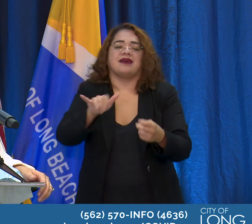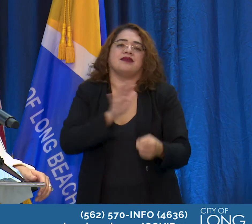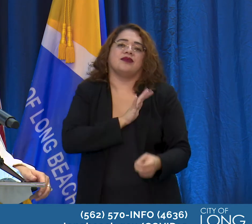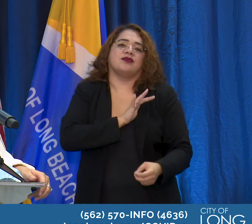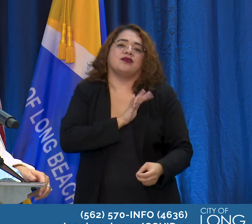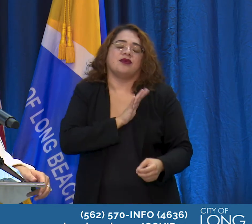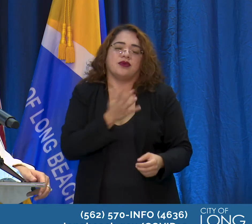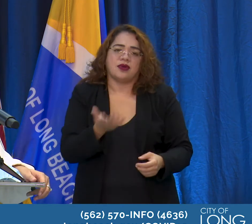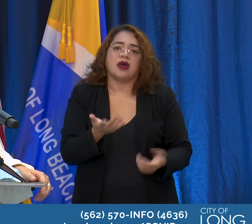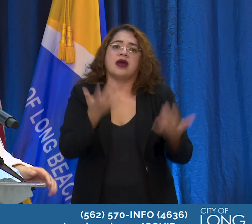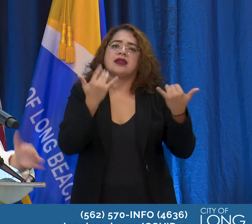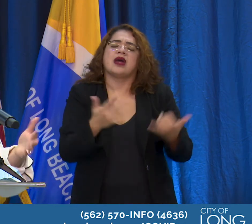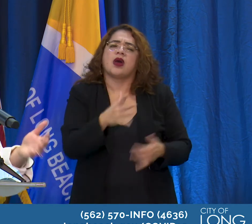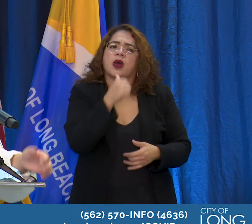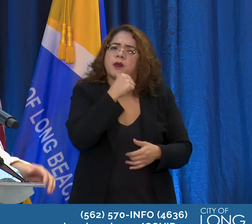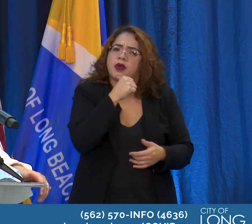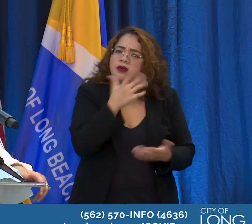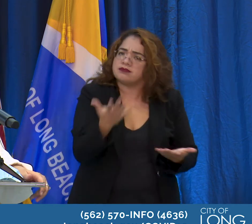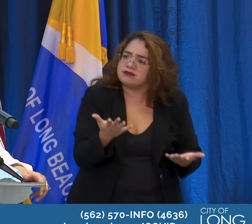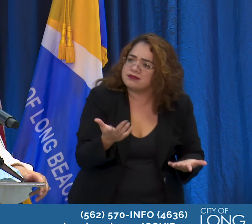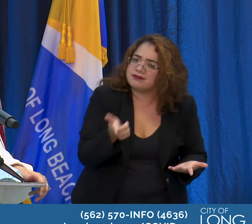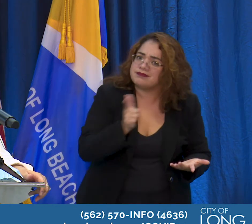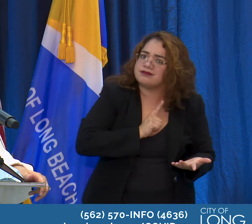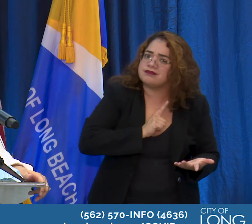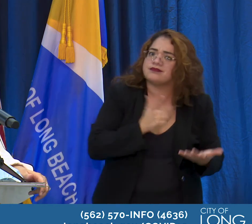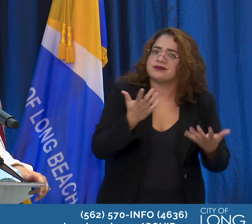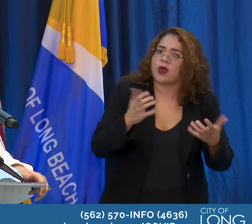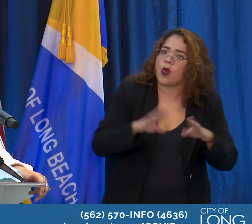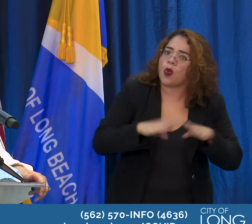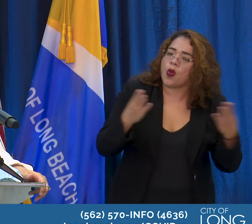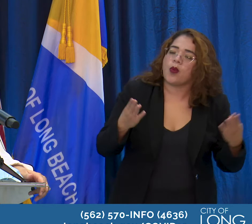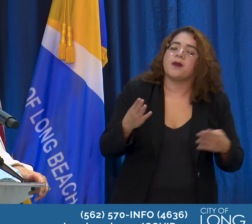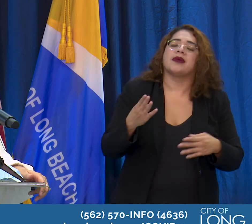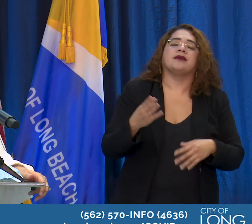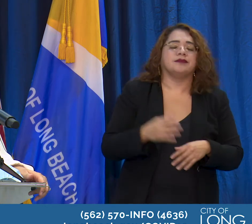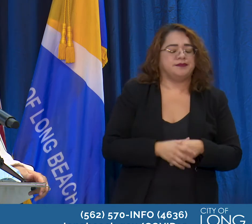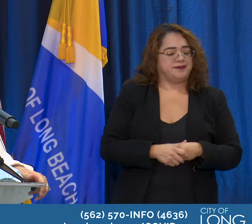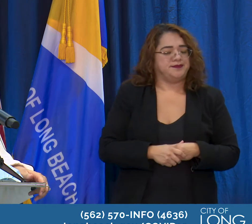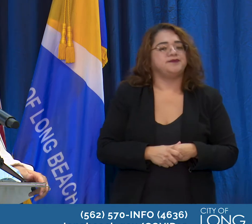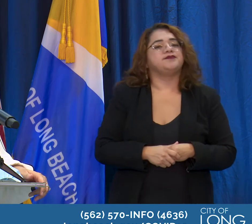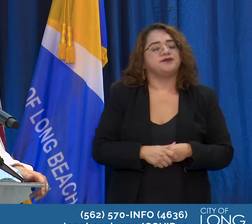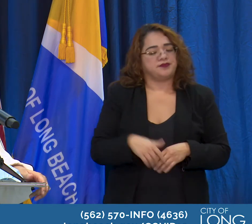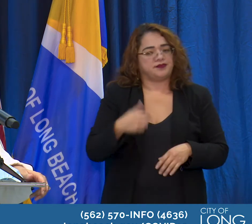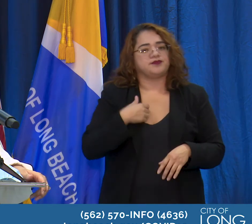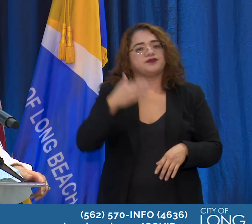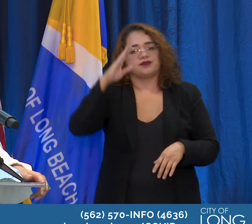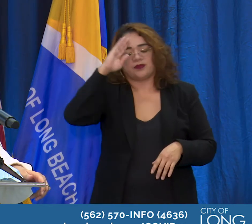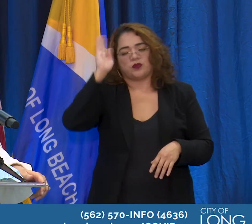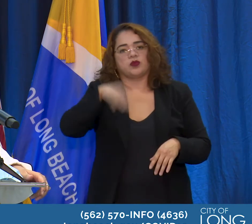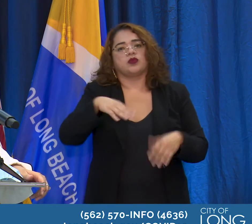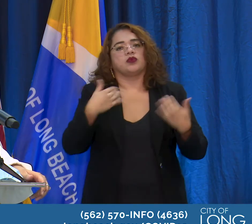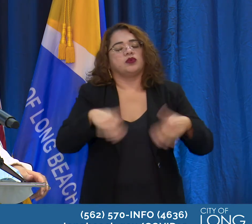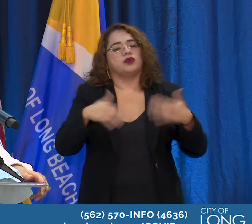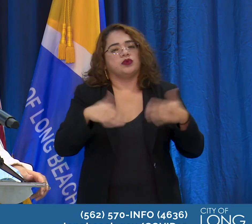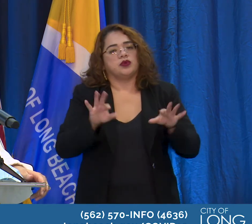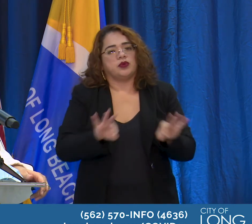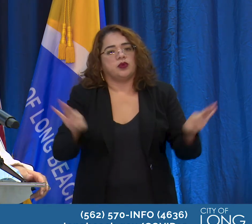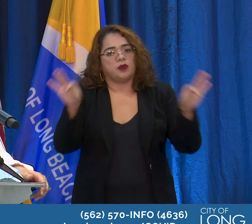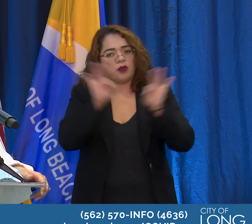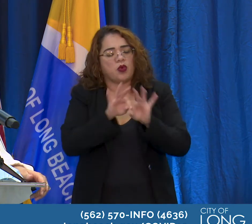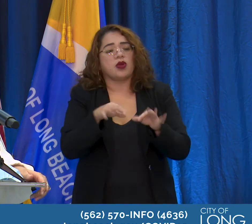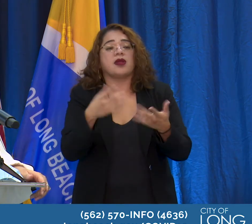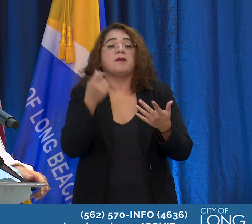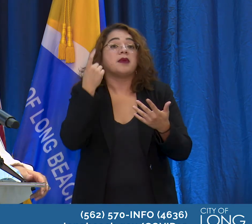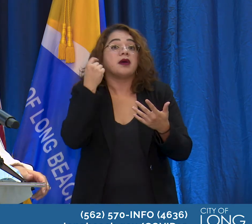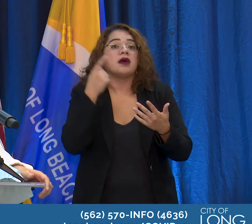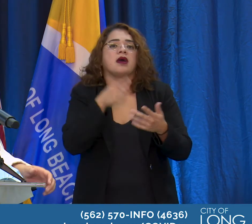que están, los bares y cantinas que quieren también reabrir como restaurante, donde tienen que ofrecer